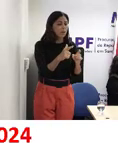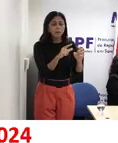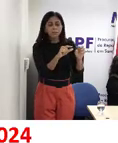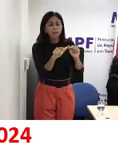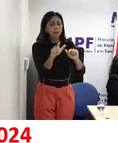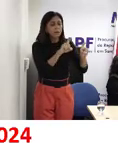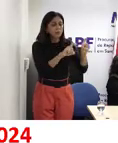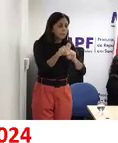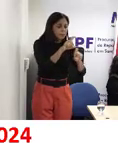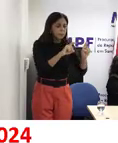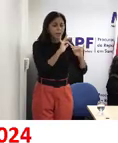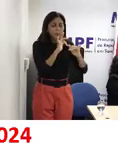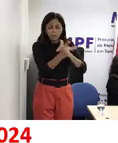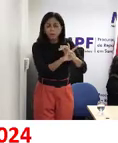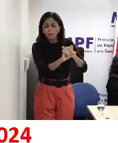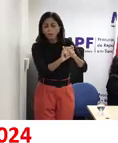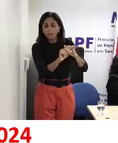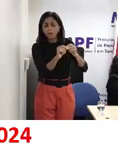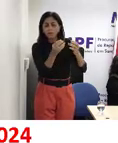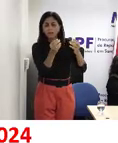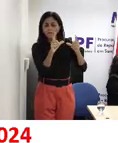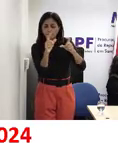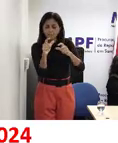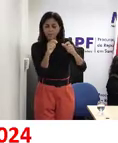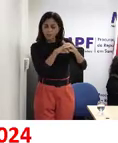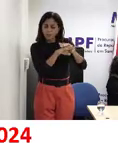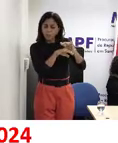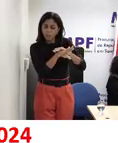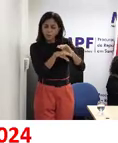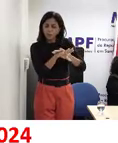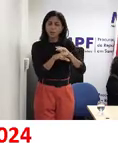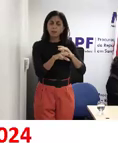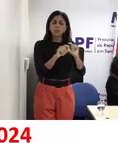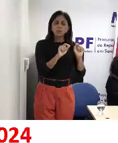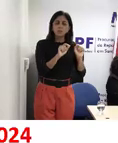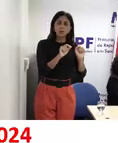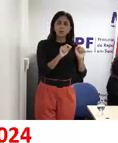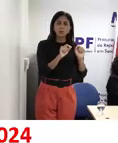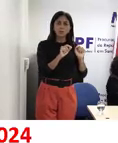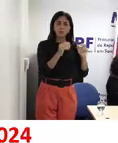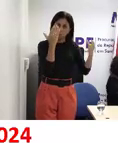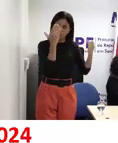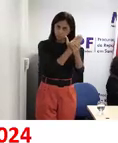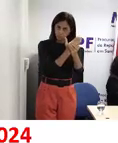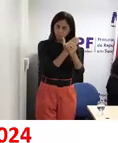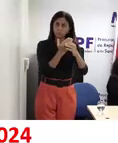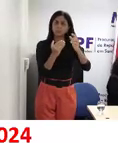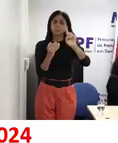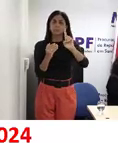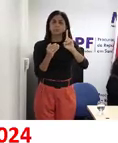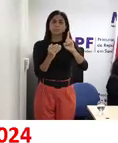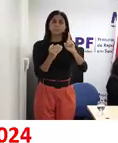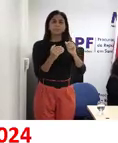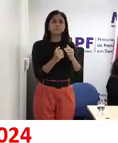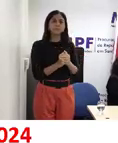x pronto vou enquadrar ele aqui não após a quebra de sigilo de dados tudo com representação autorização judicial inclusive Dr